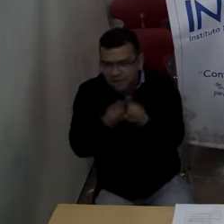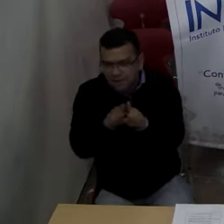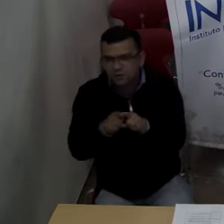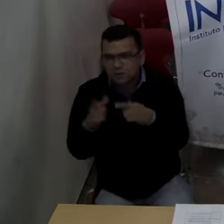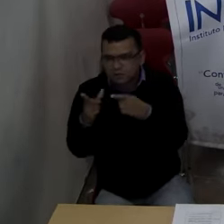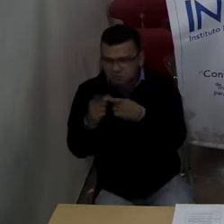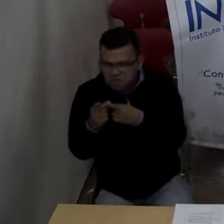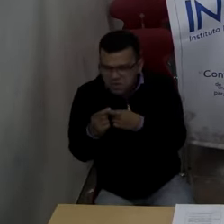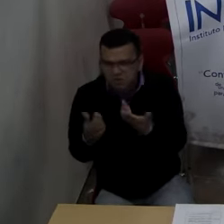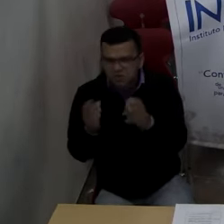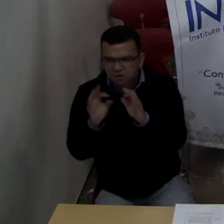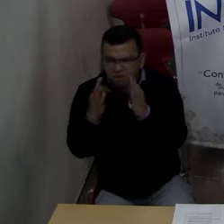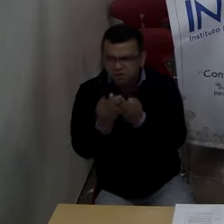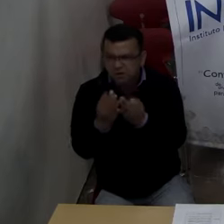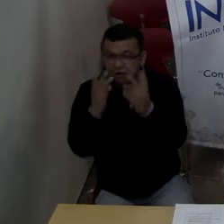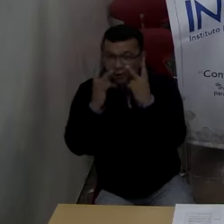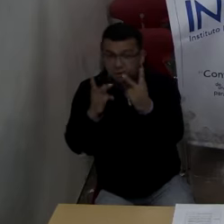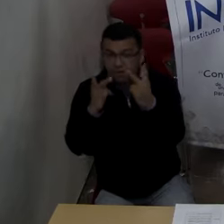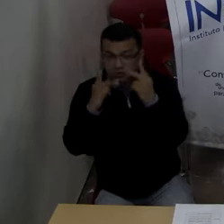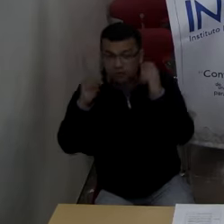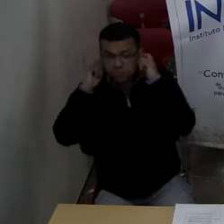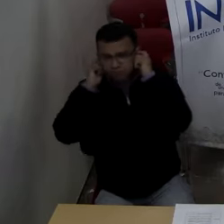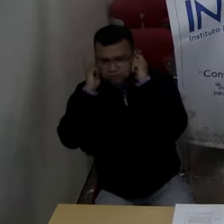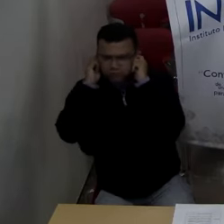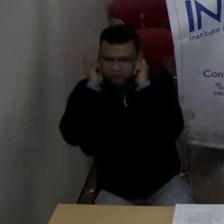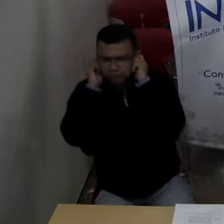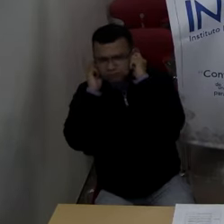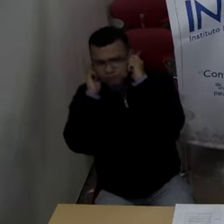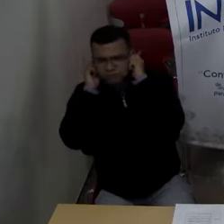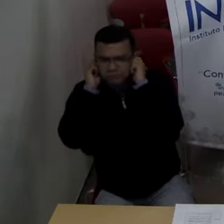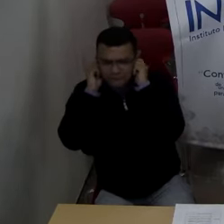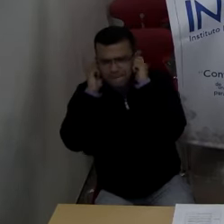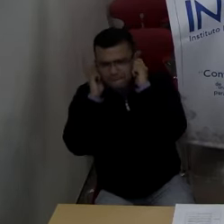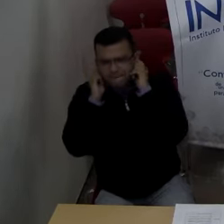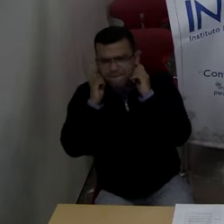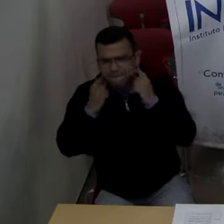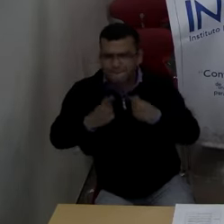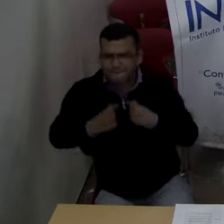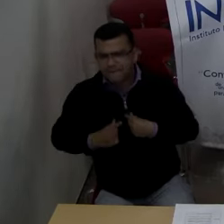utiliza audífonos y que se ve muy